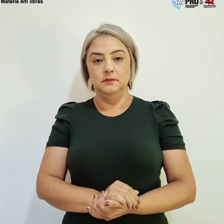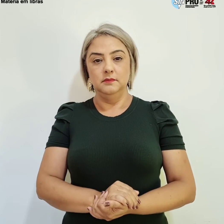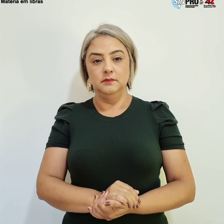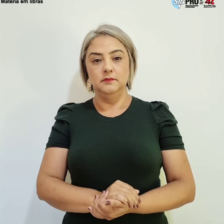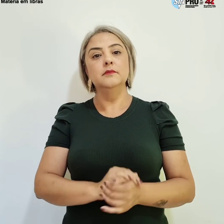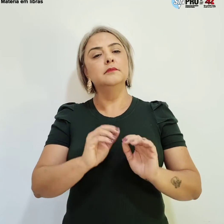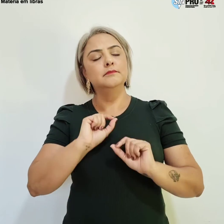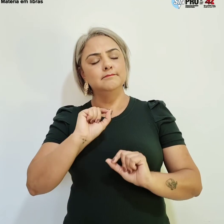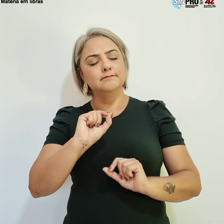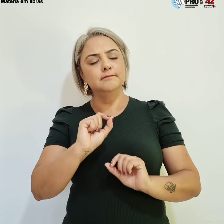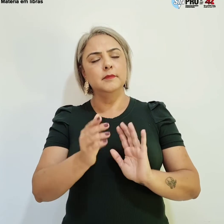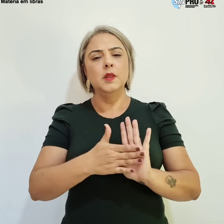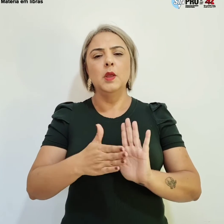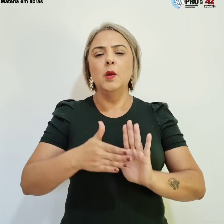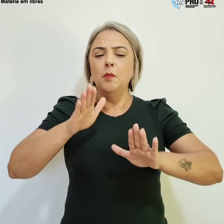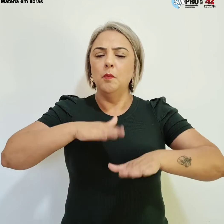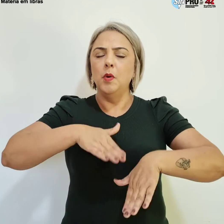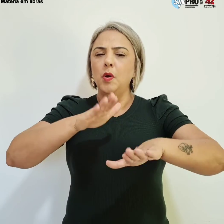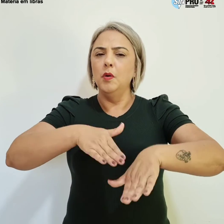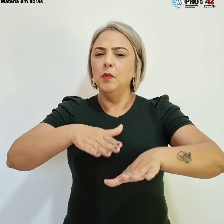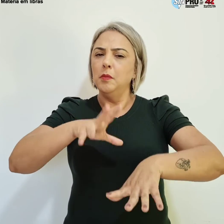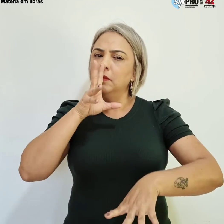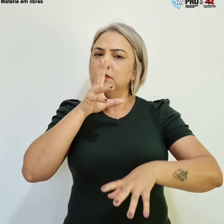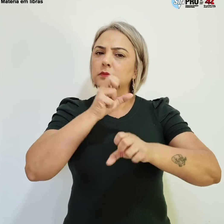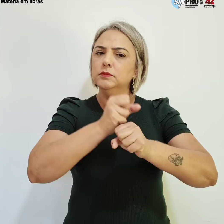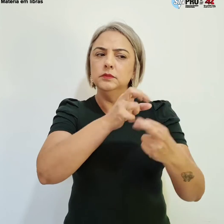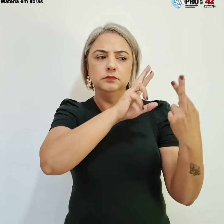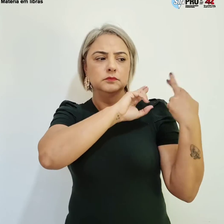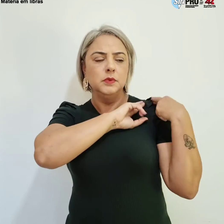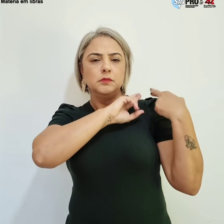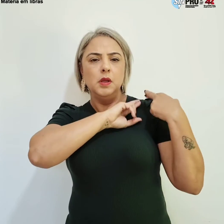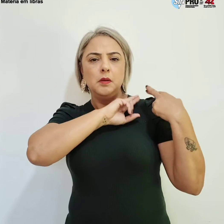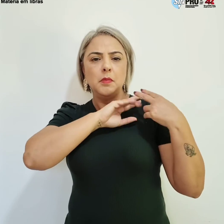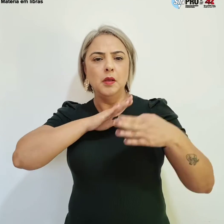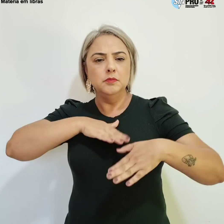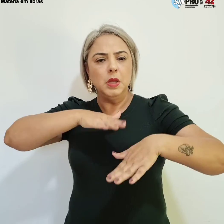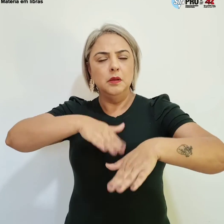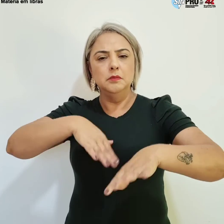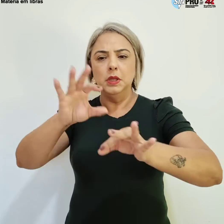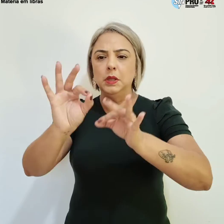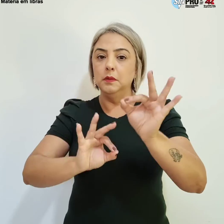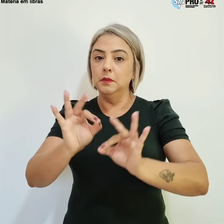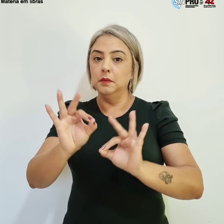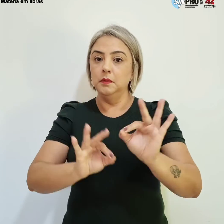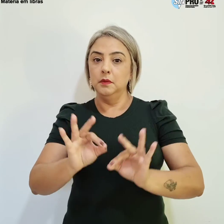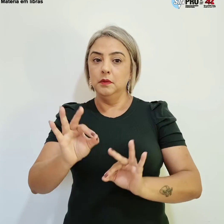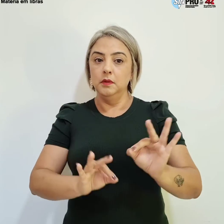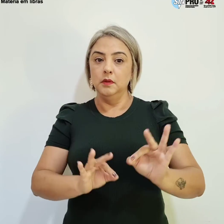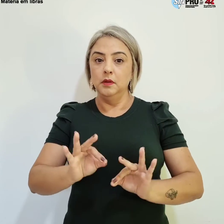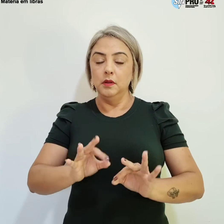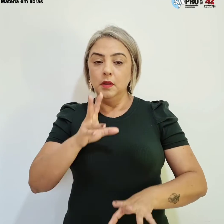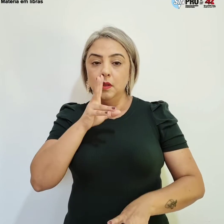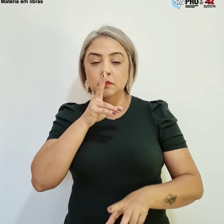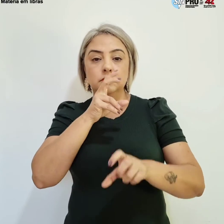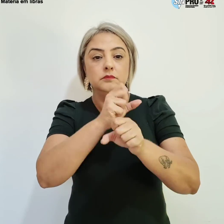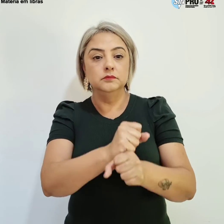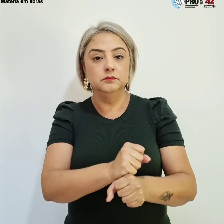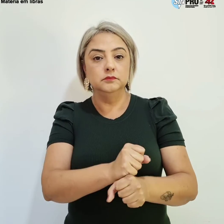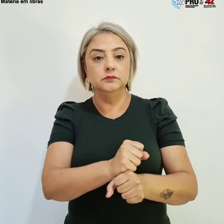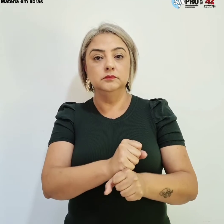Trata-se de um movimento com forte papel mobilizador, de organização e fortalecimento da plataforma comum